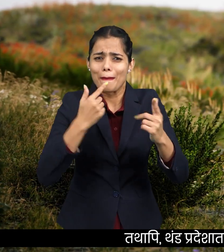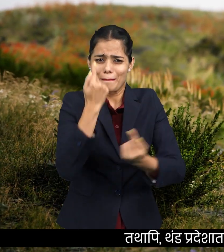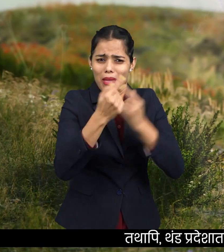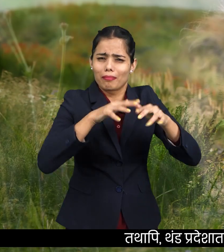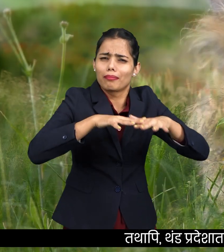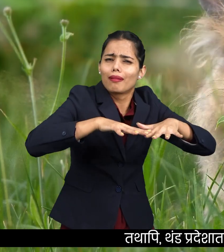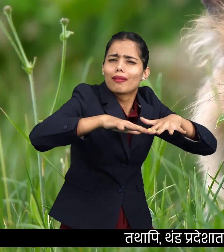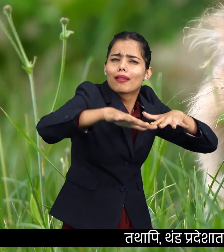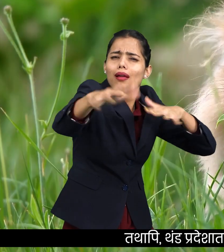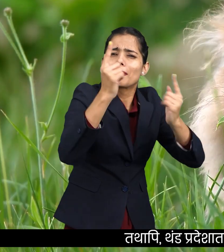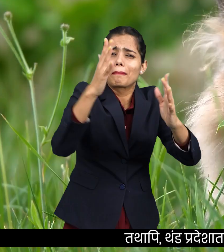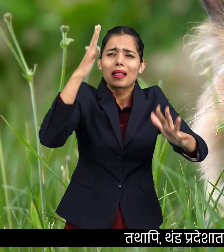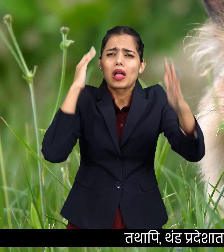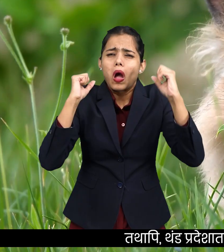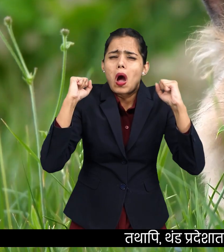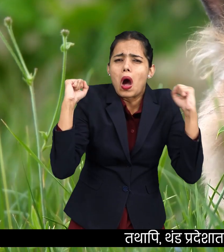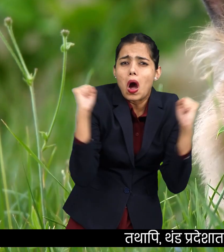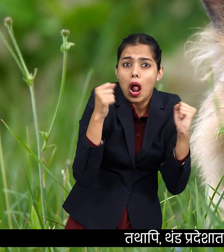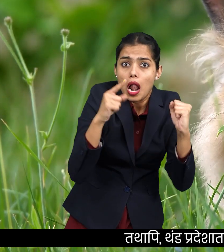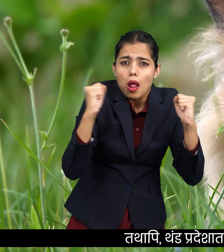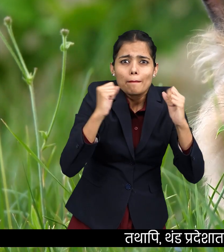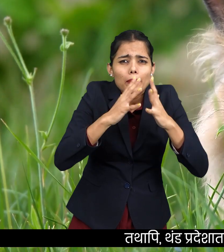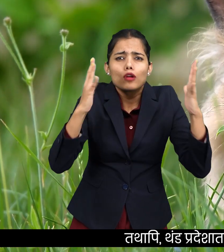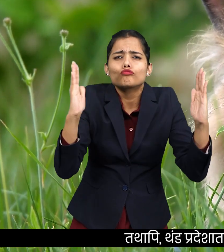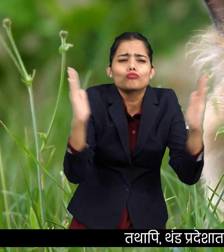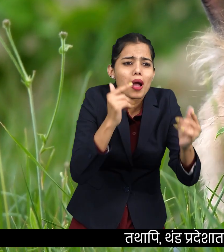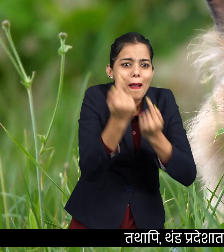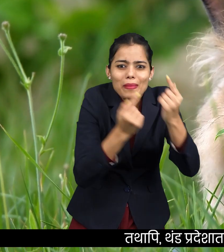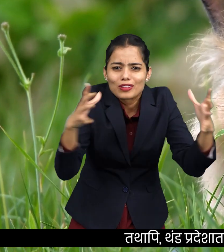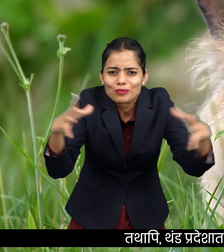तथापि थंड प्रदेशात गवत फारच कमी असते.